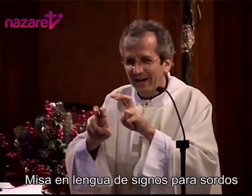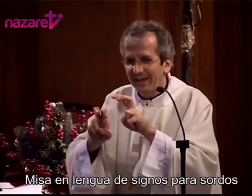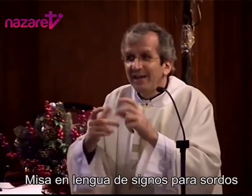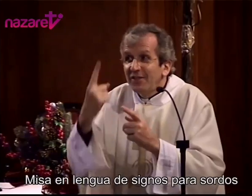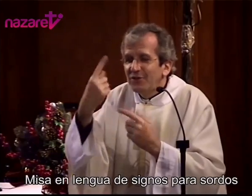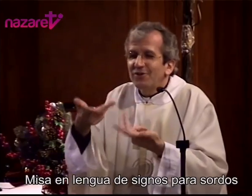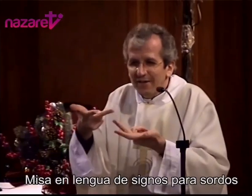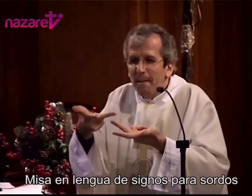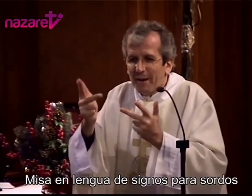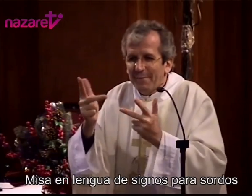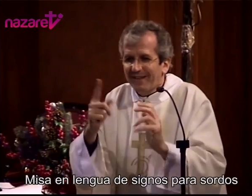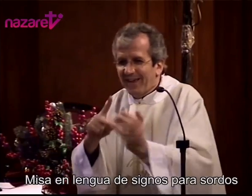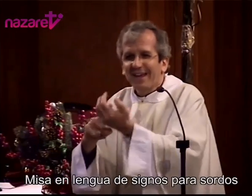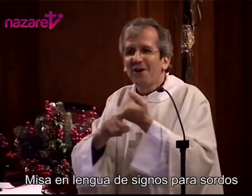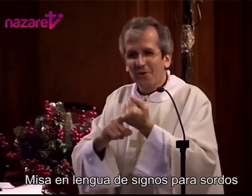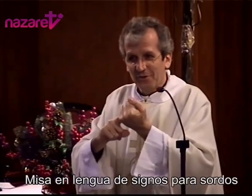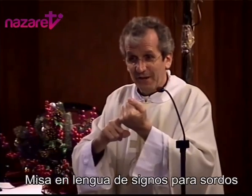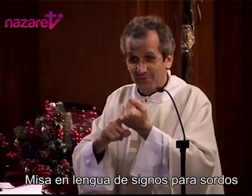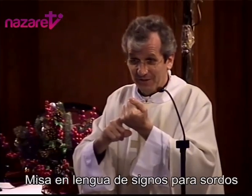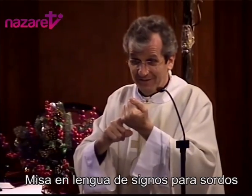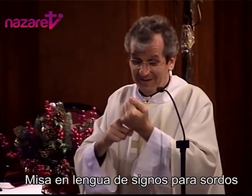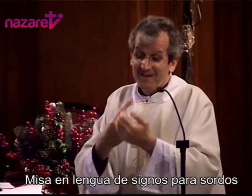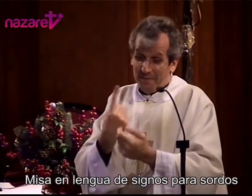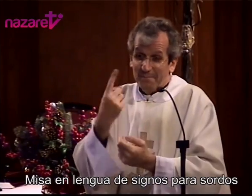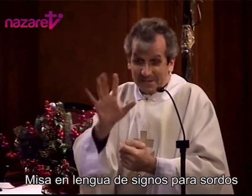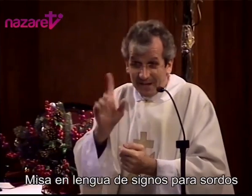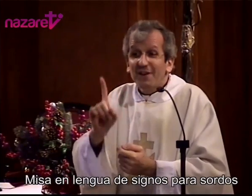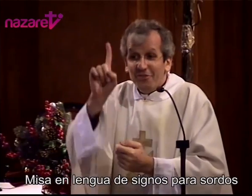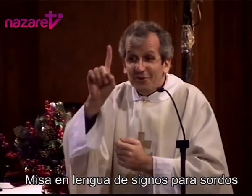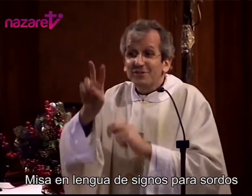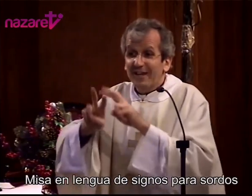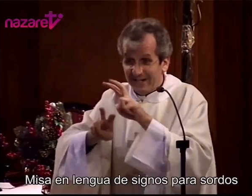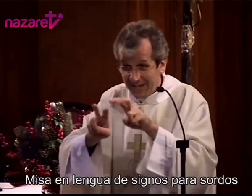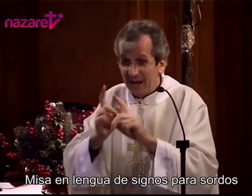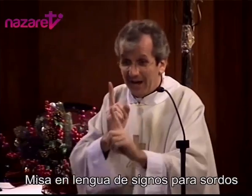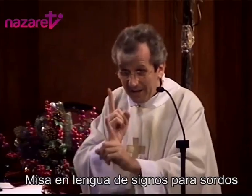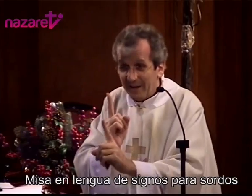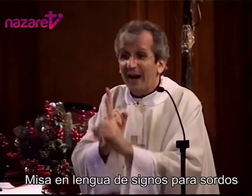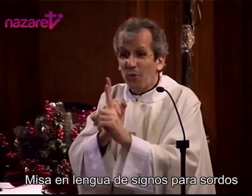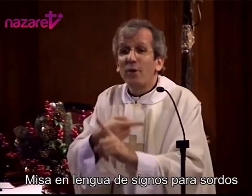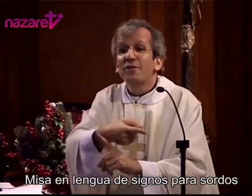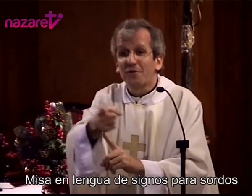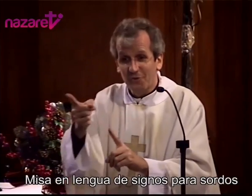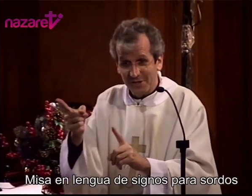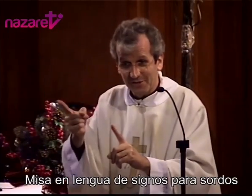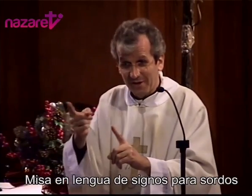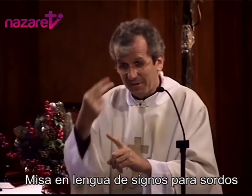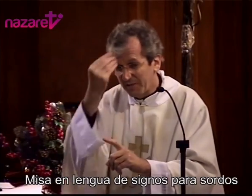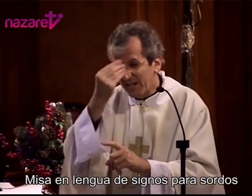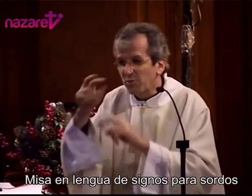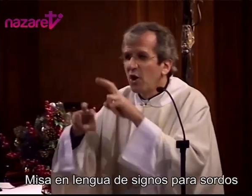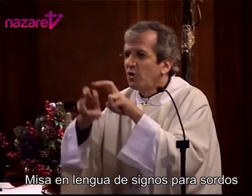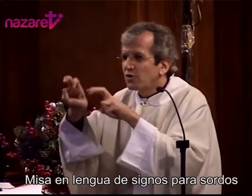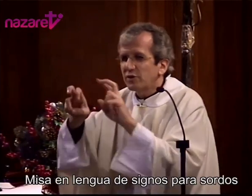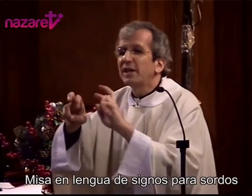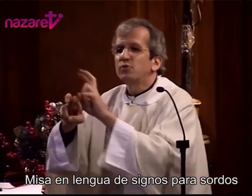buscar. Dios permite que lo encontremos. Más bien, Dios es el que viene al encuentro nuestro. A veces